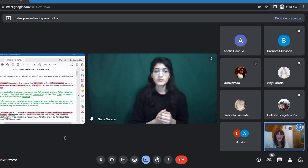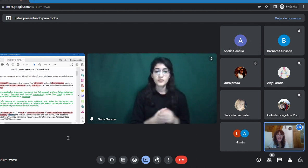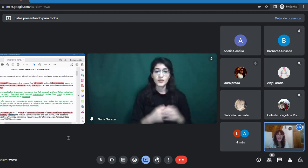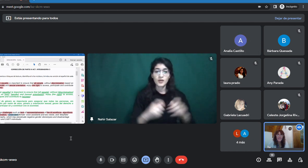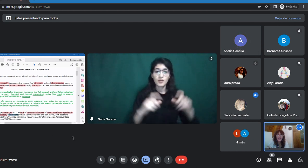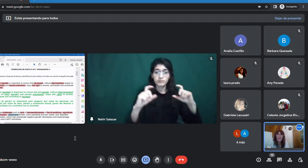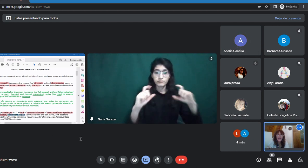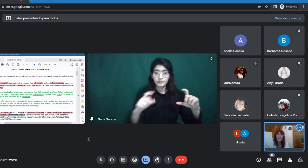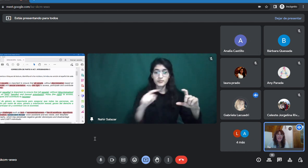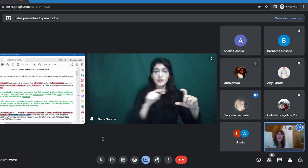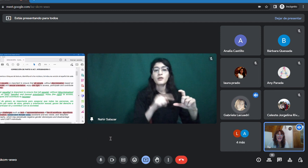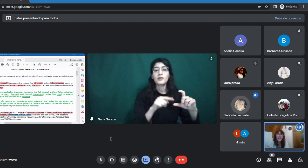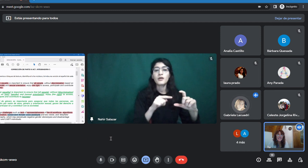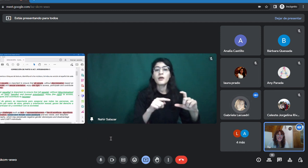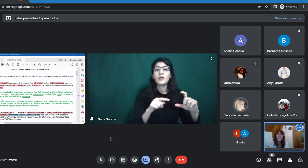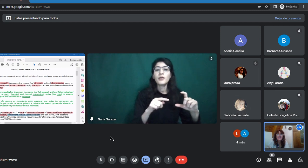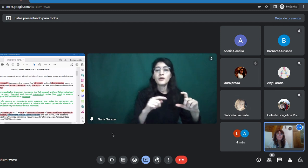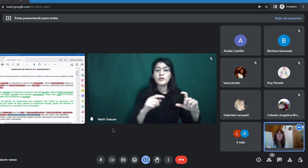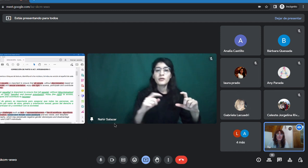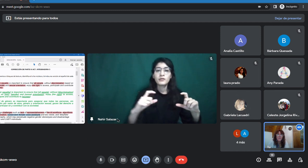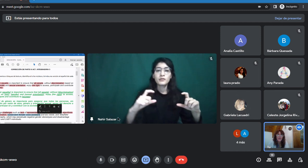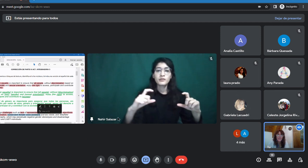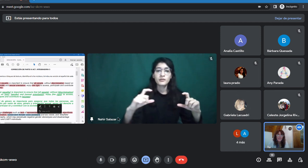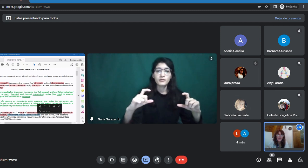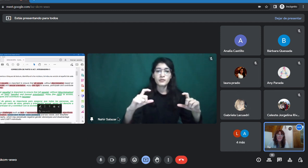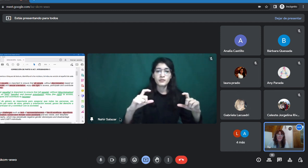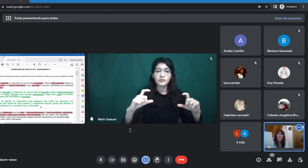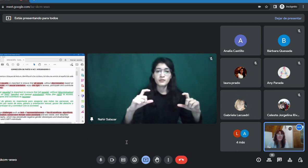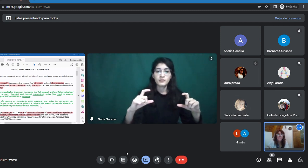bien. Hasta subierte. Assistance, muy bien.